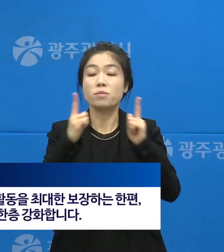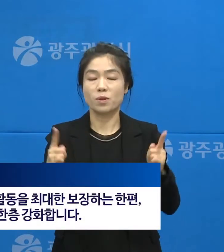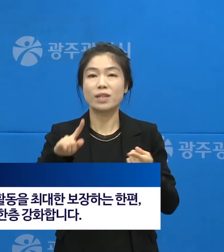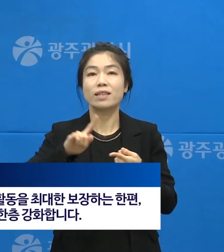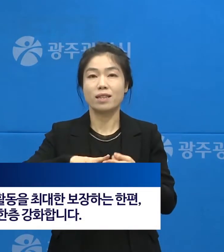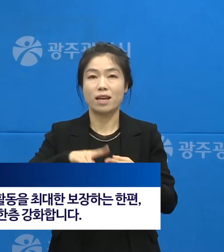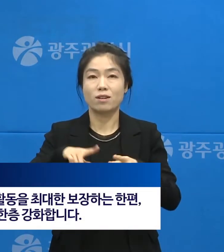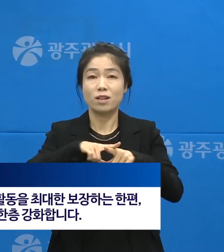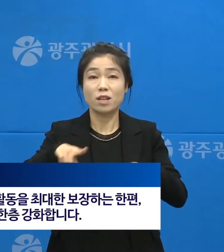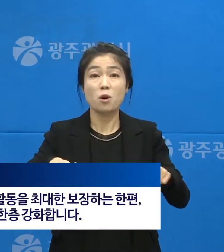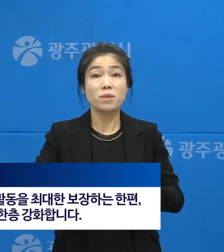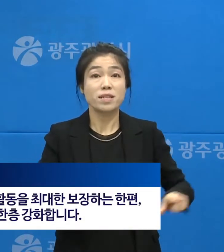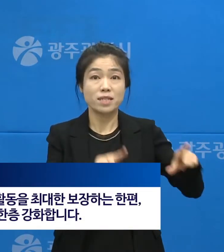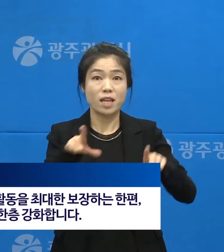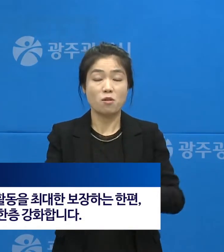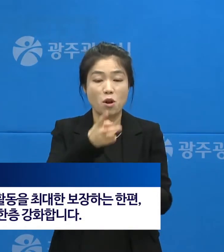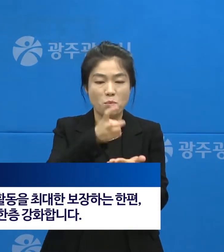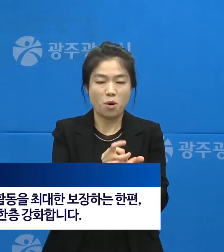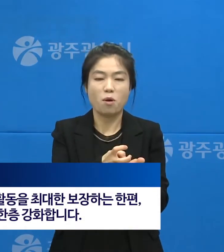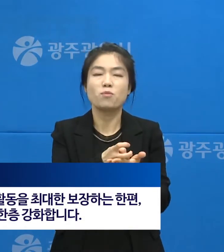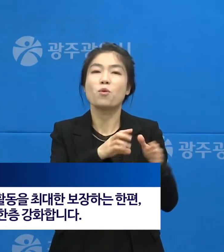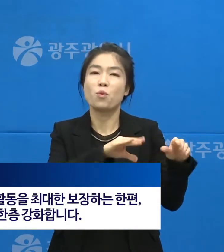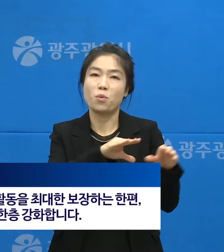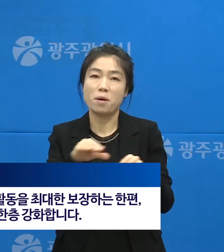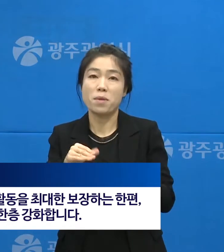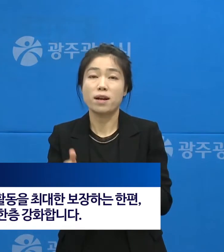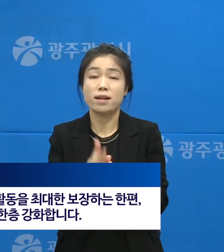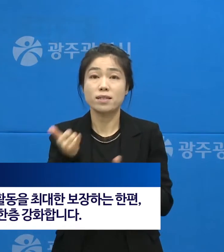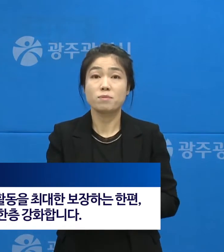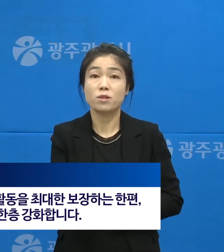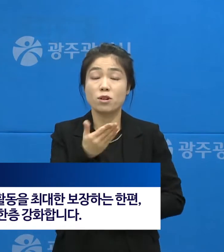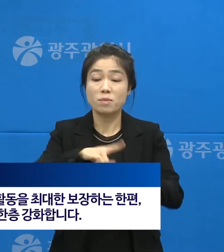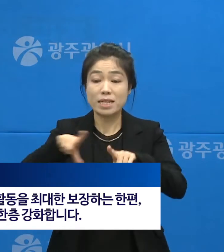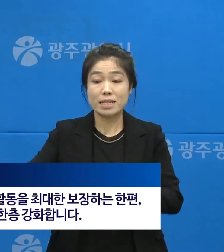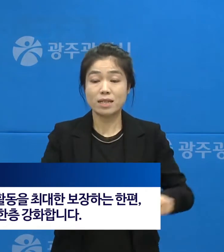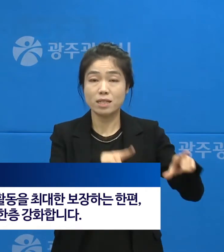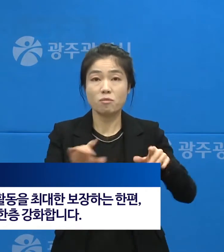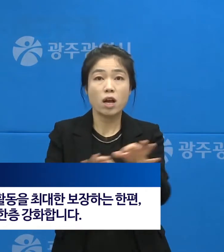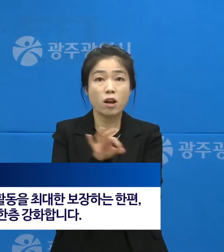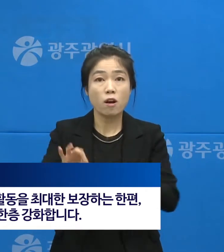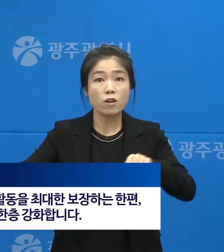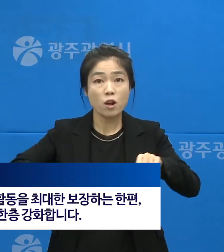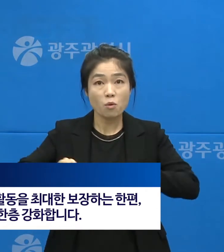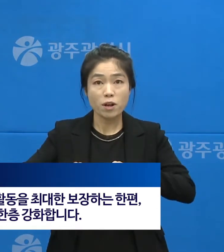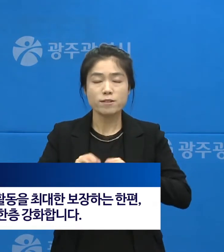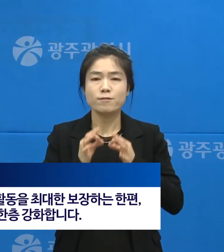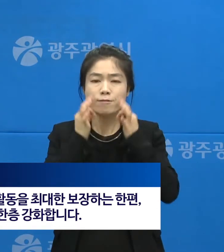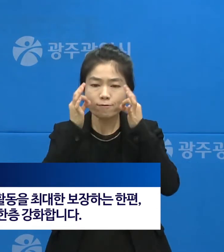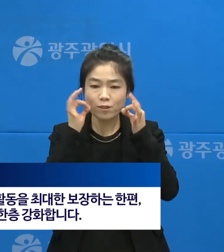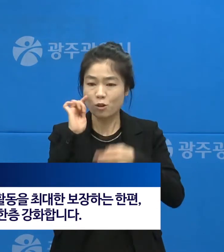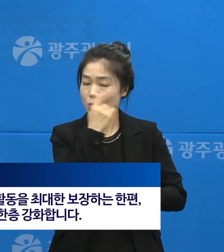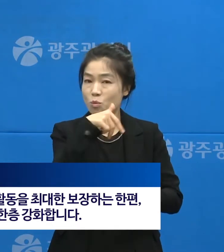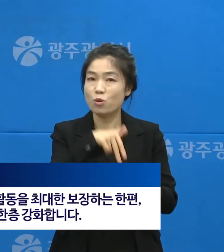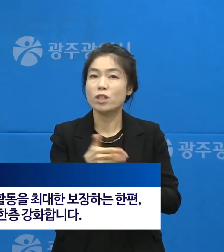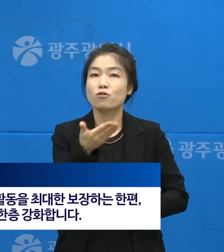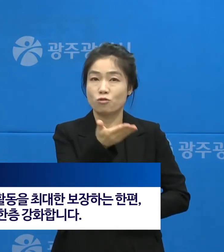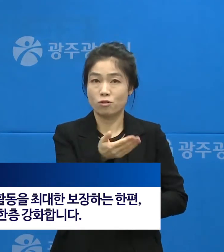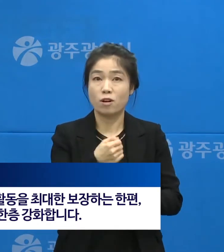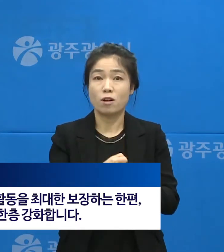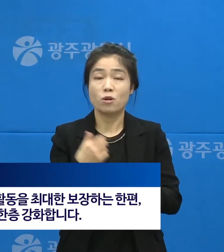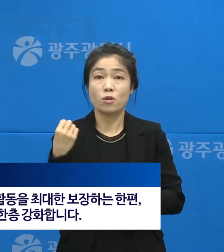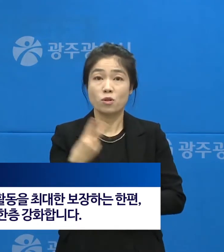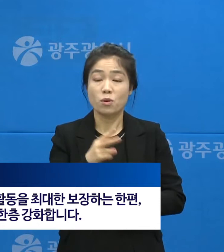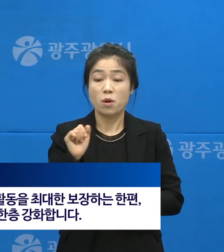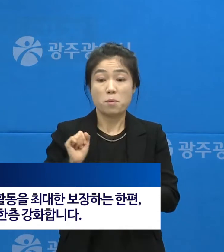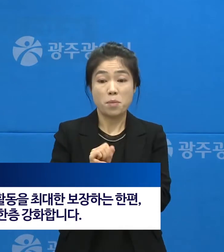서민생활 규제는 완화하여 시민들의 일상생활과 경계 활동을 최대한 보장하는 한편